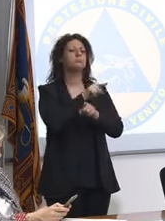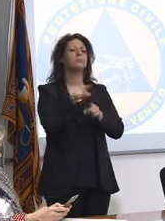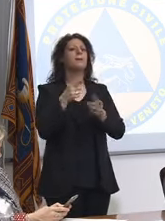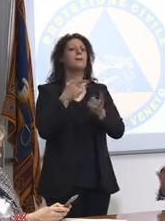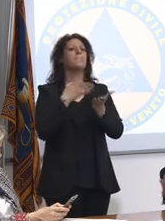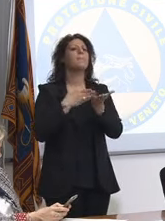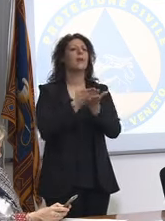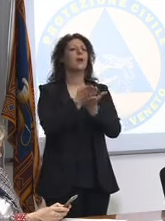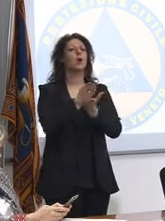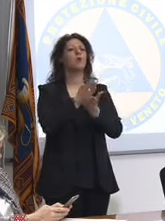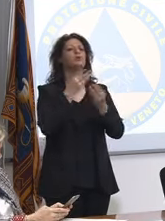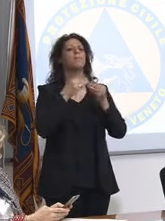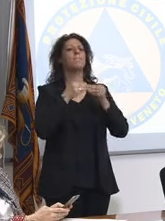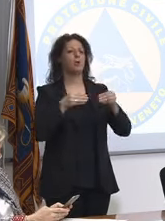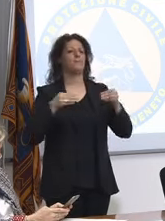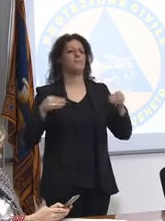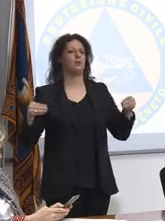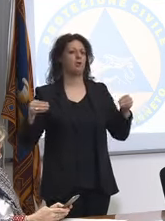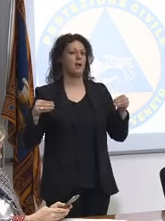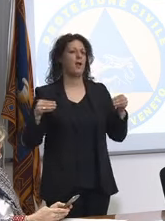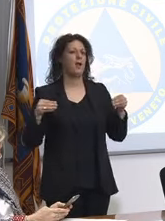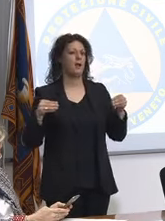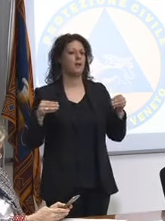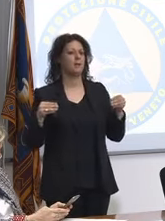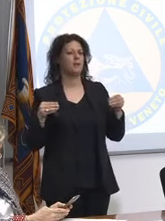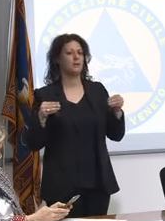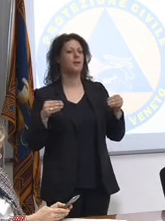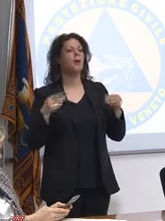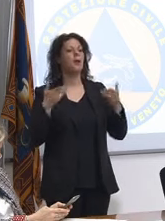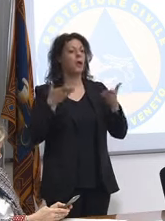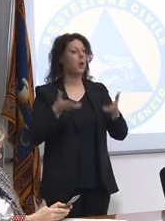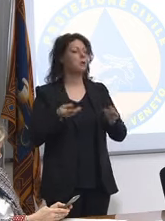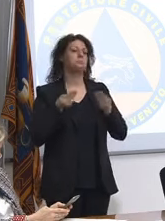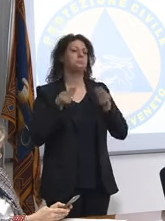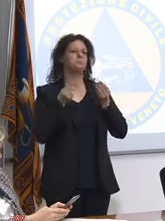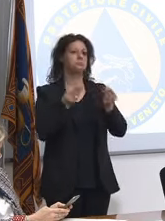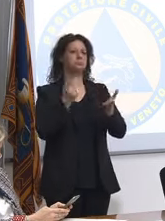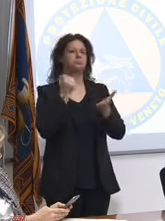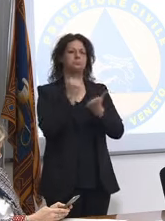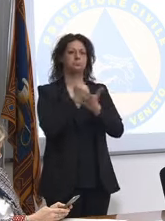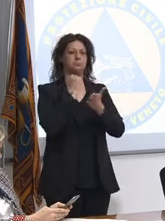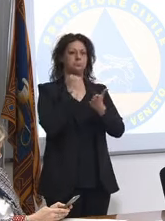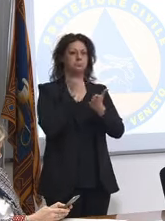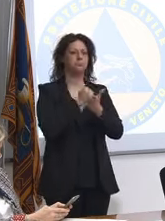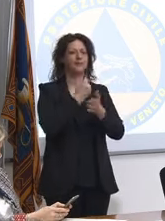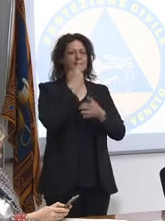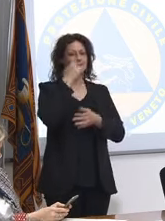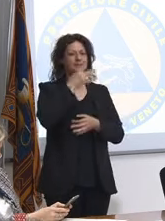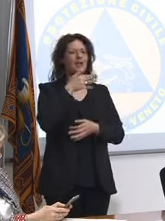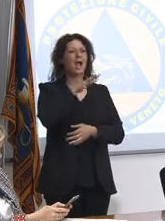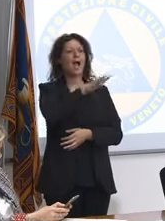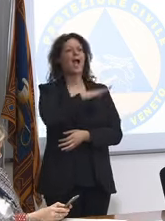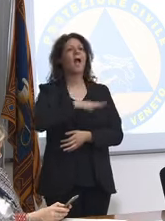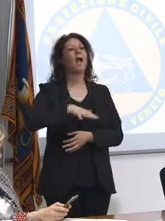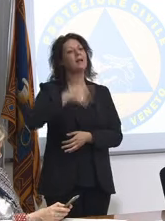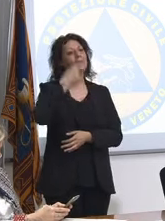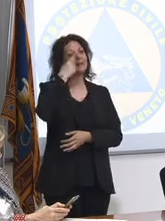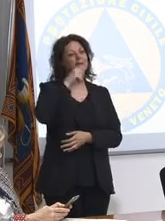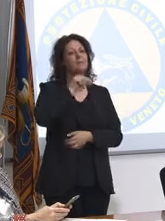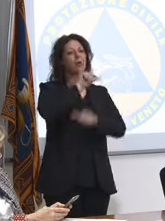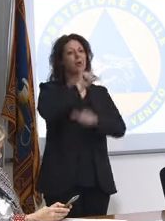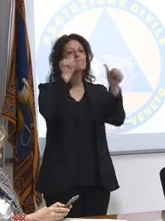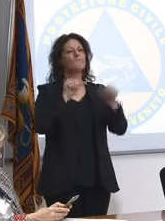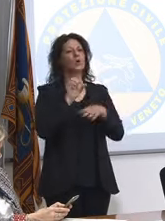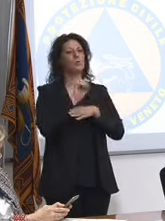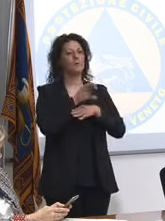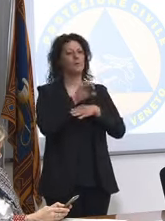professionali. Sbloccata tutta l'area formazione di qualsiasi ordine e grado,